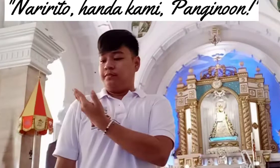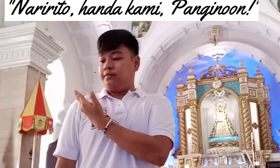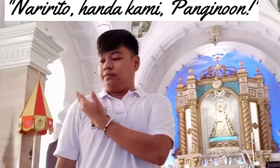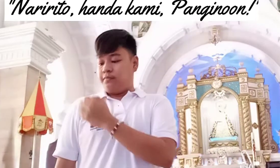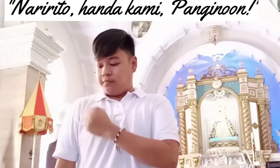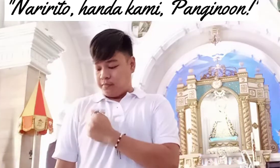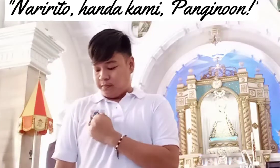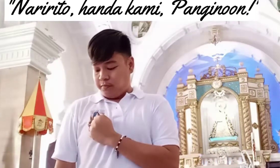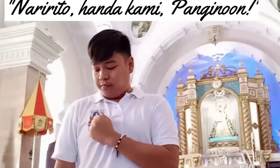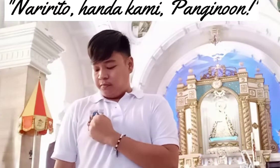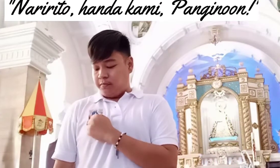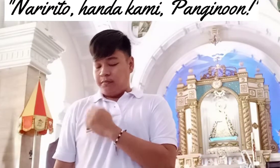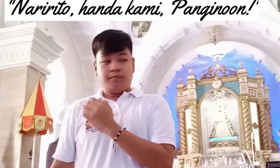kami,